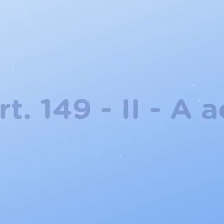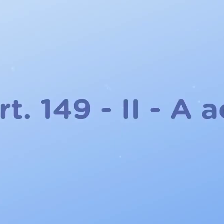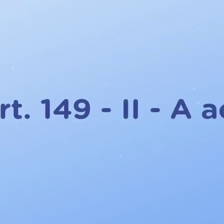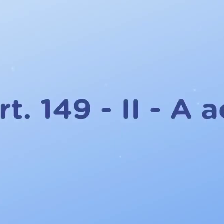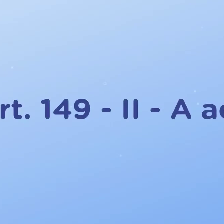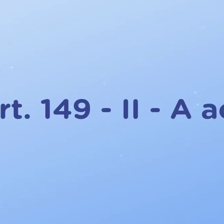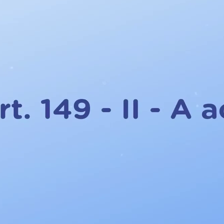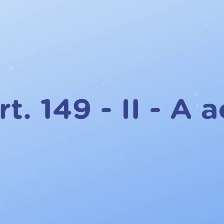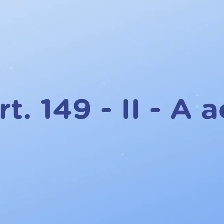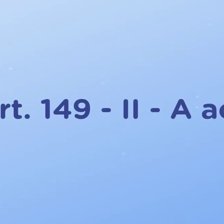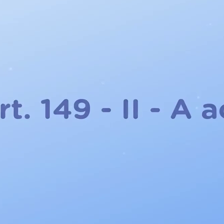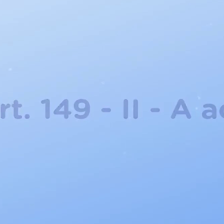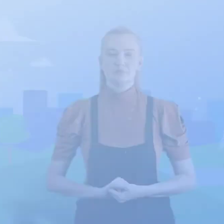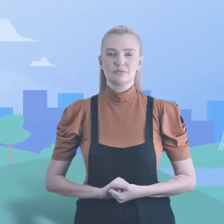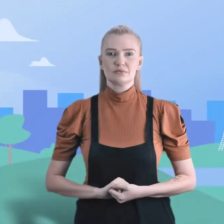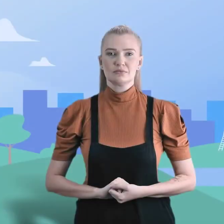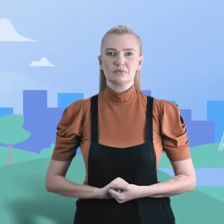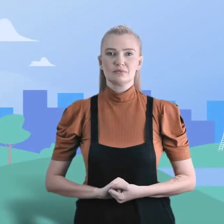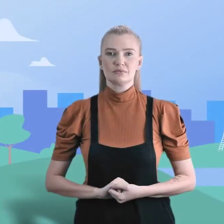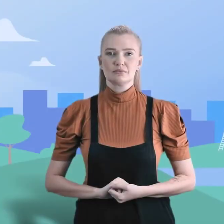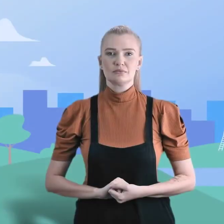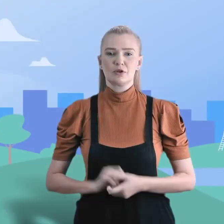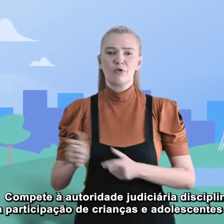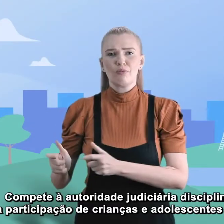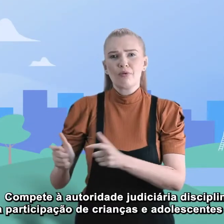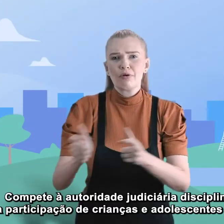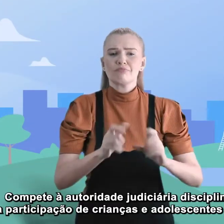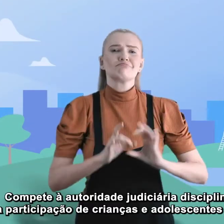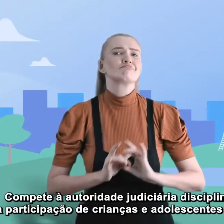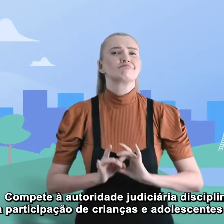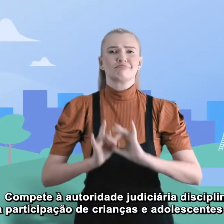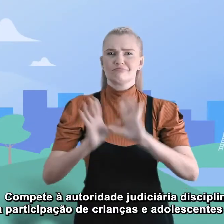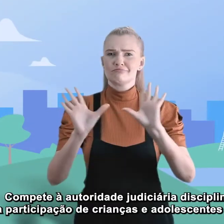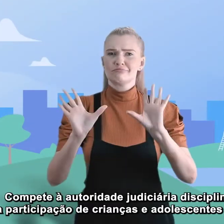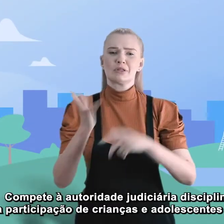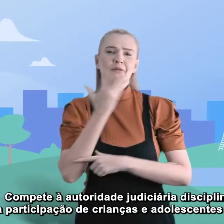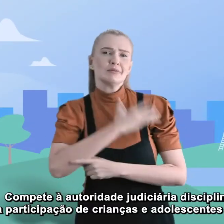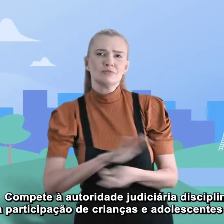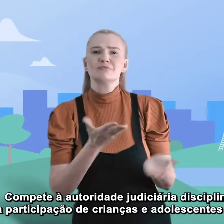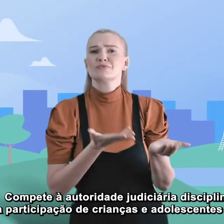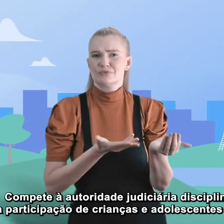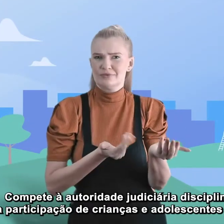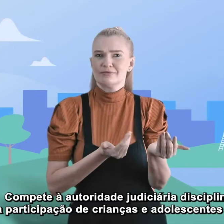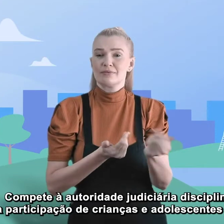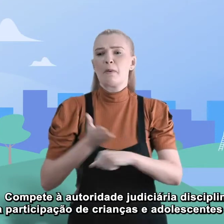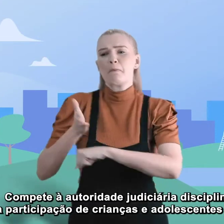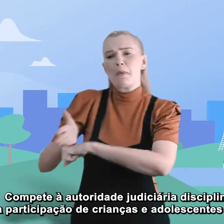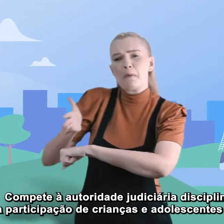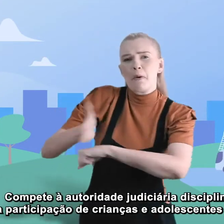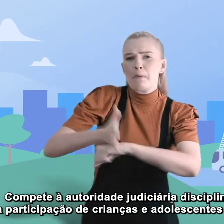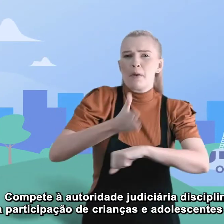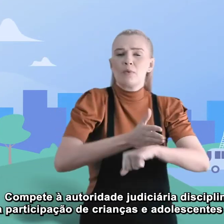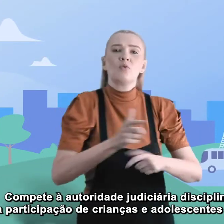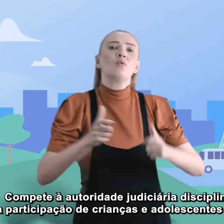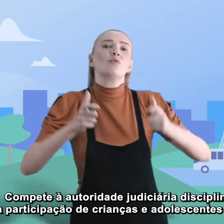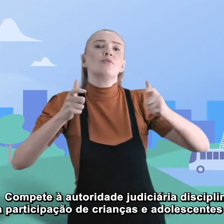Artigo 149, inciso 2º do A ao B. Compete à autoridade judiciária disciplinar a participação de